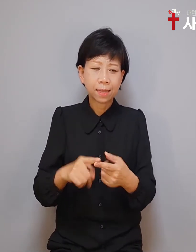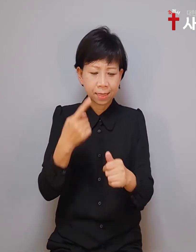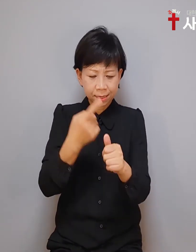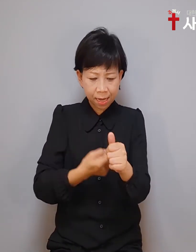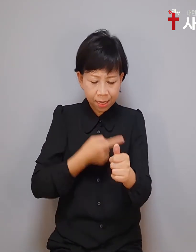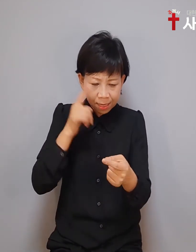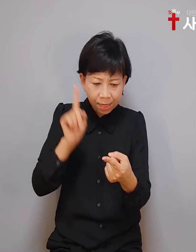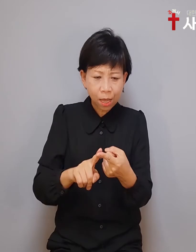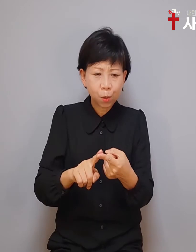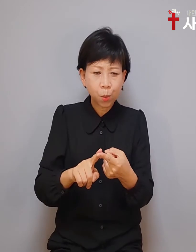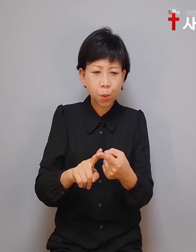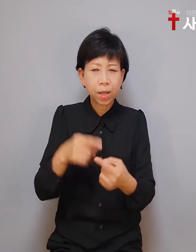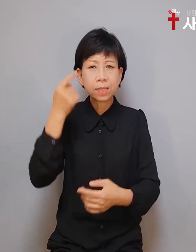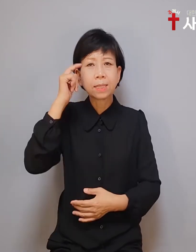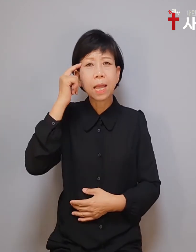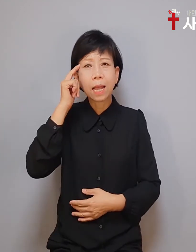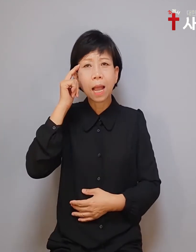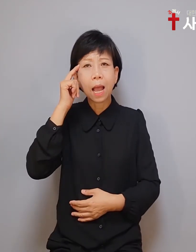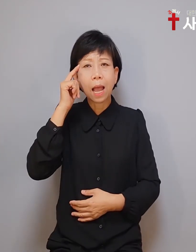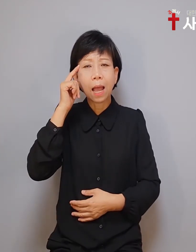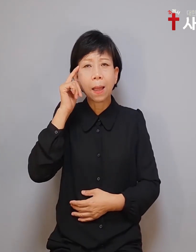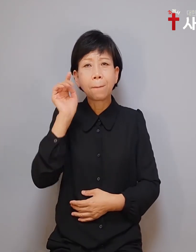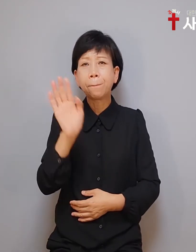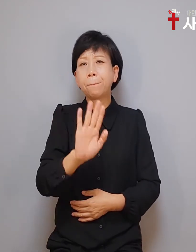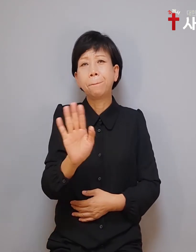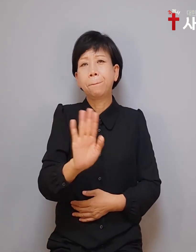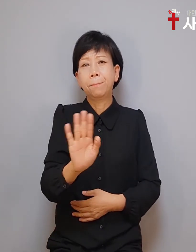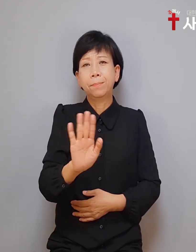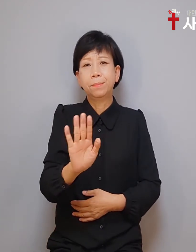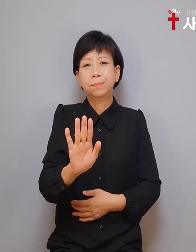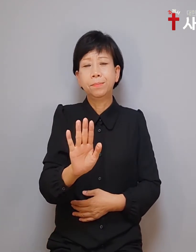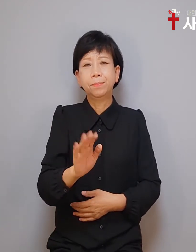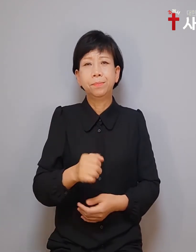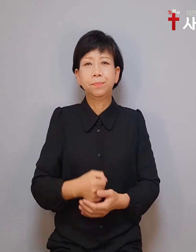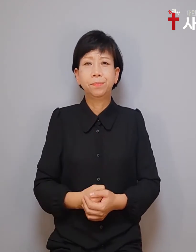것을 당연한 것으로 여기지 않았습니다.